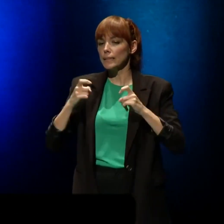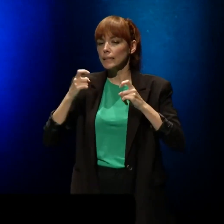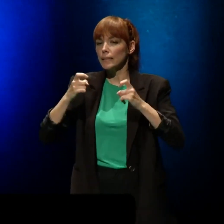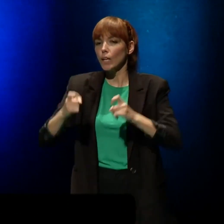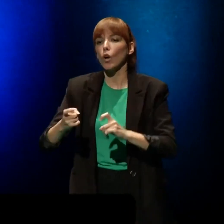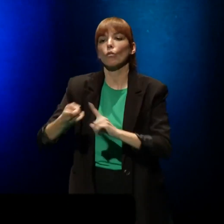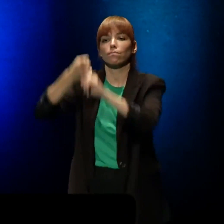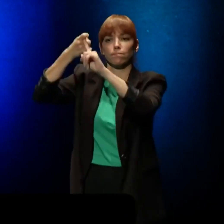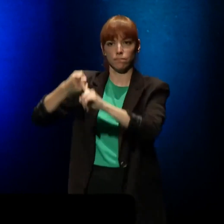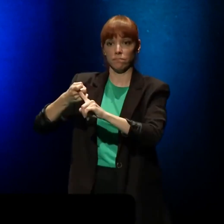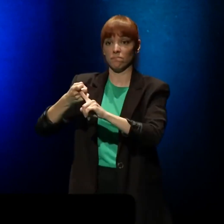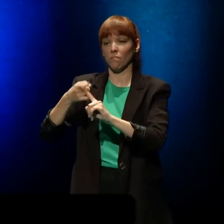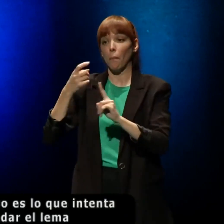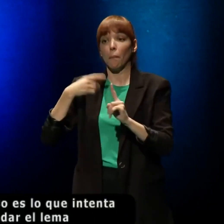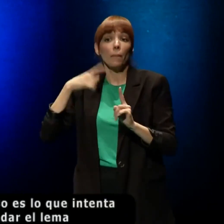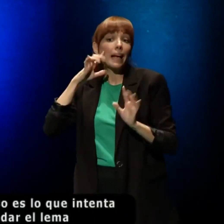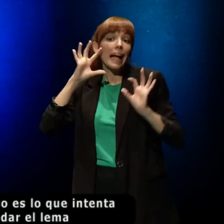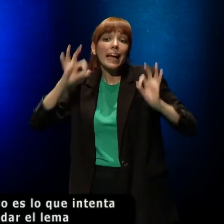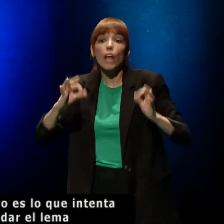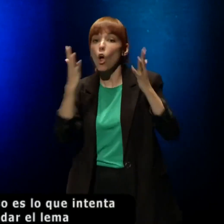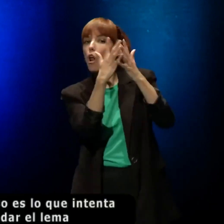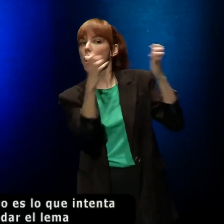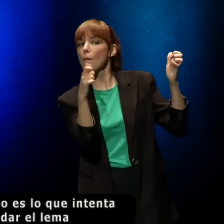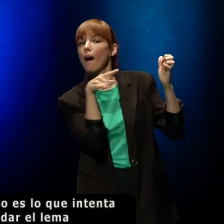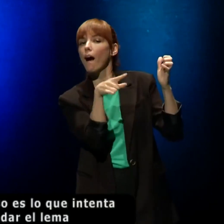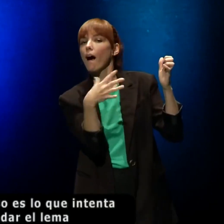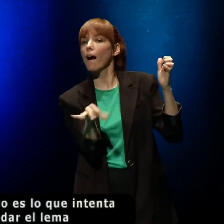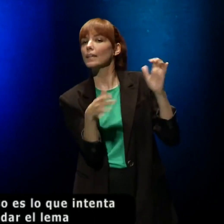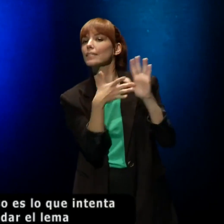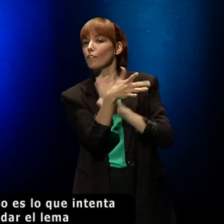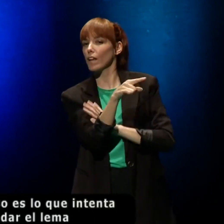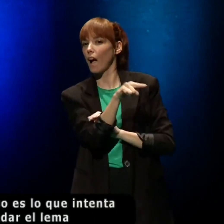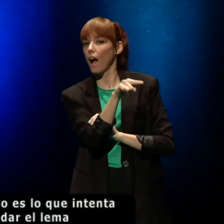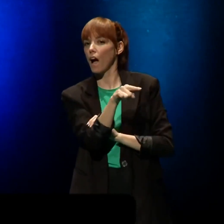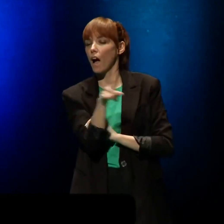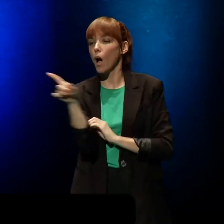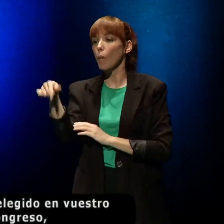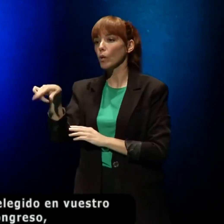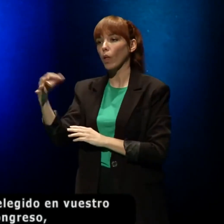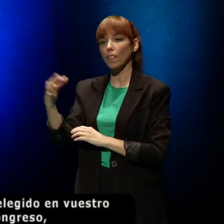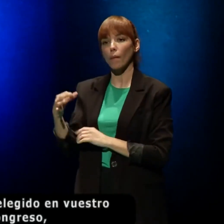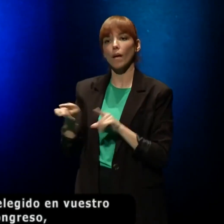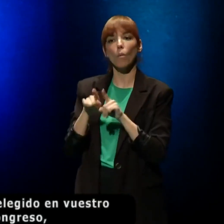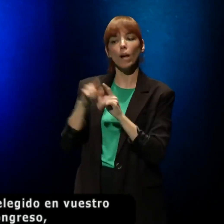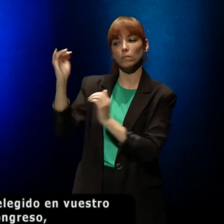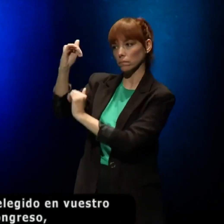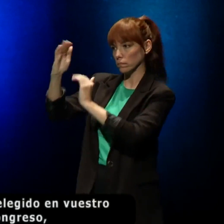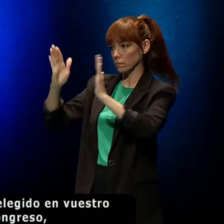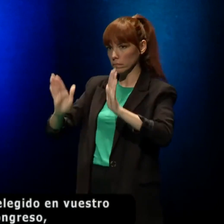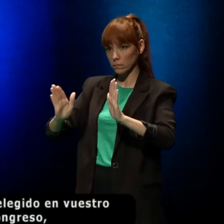congreso, que tengáis la incidencia política que os merecéis.